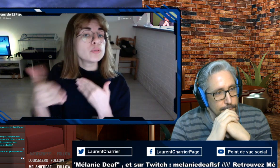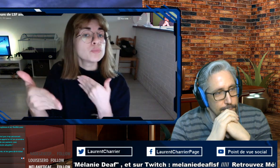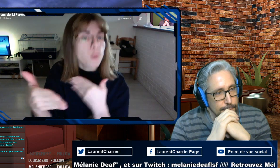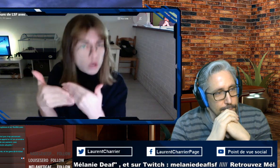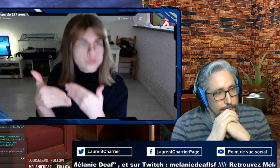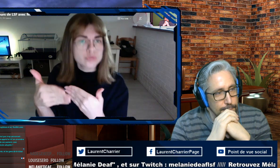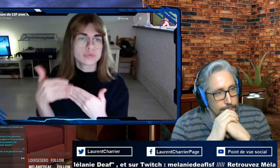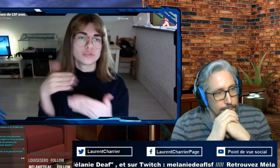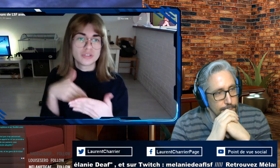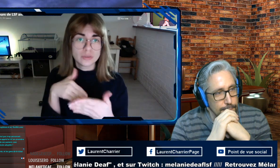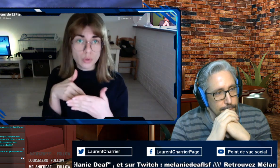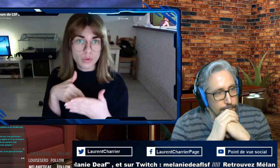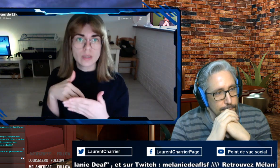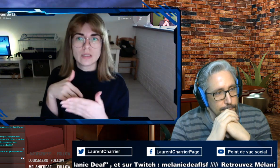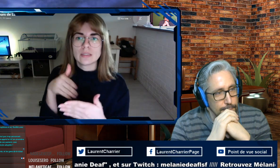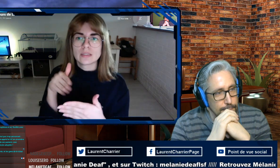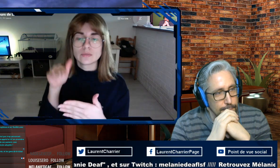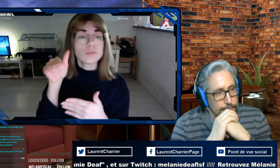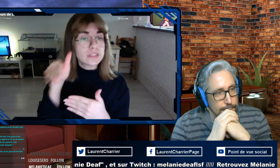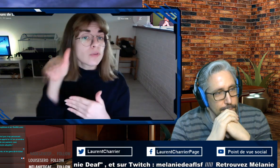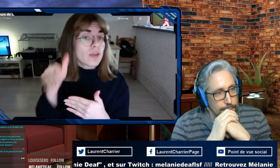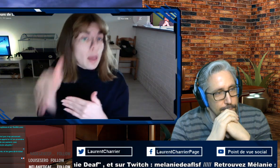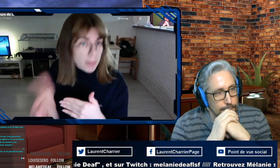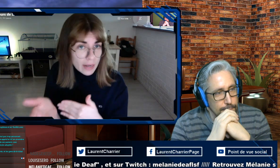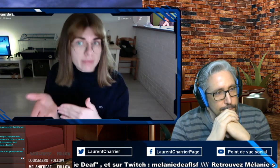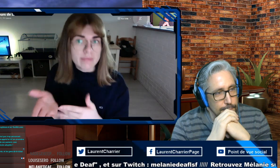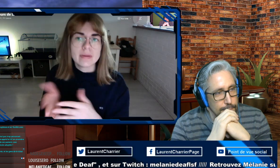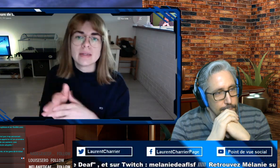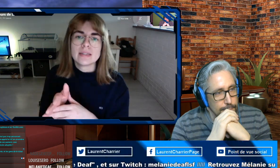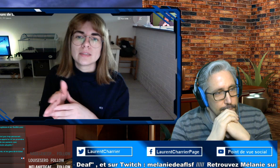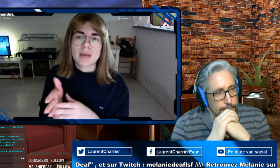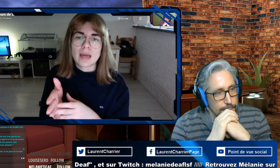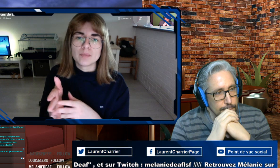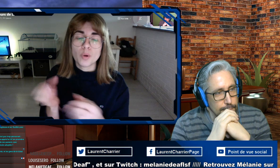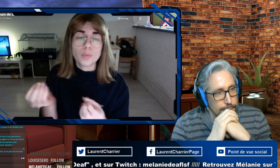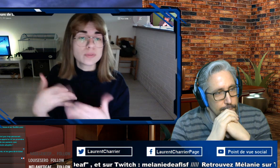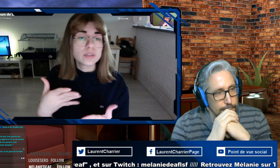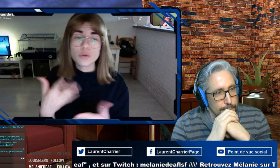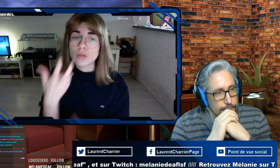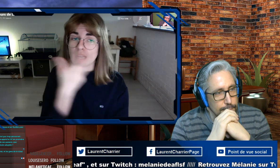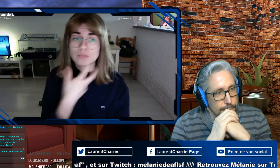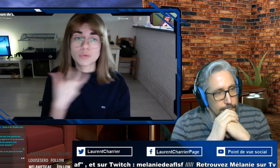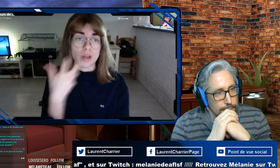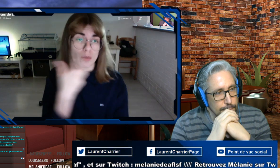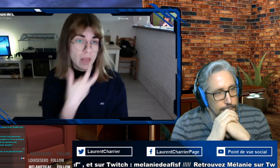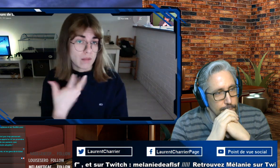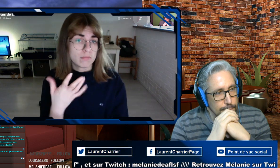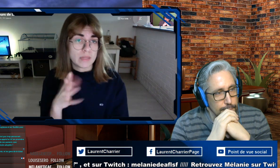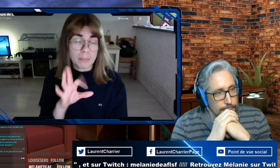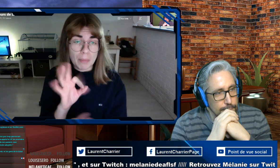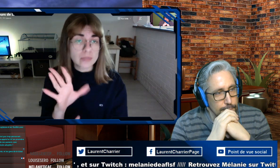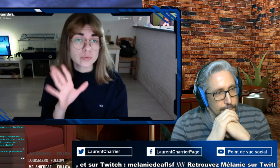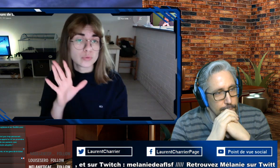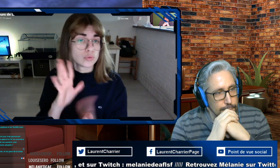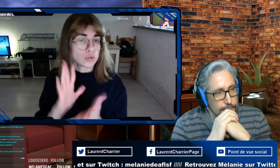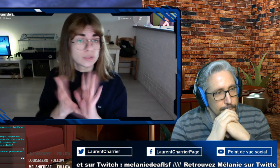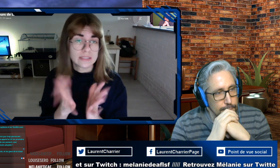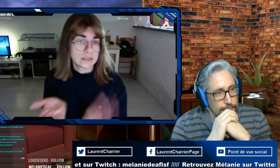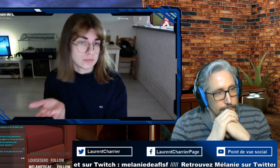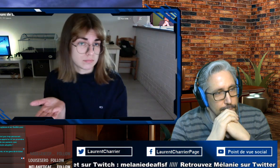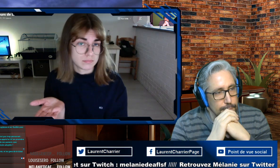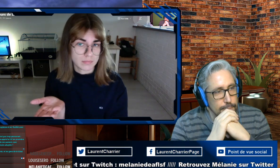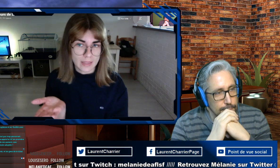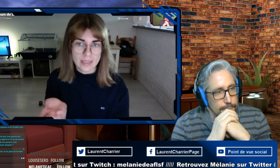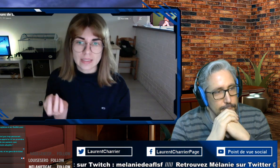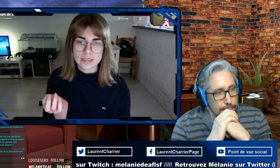l'association la plus proche de chez eux, donc ils ont fait appel. Et bah, ils ne proposaient que la lecture labiale et pas de langue des